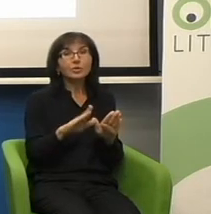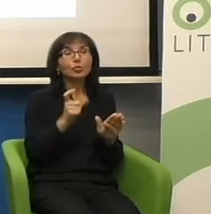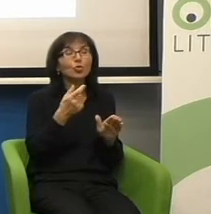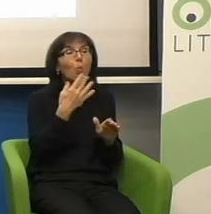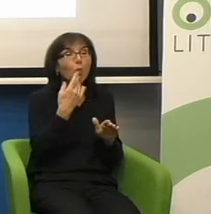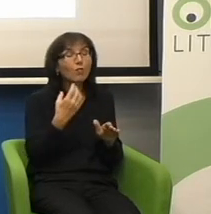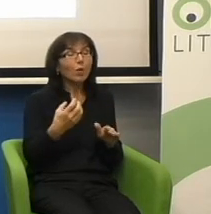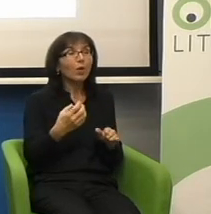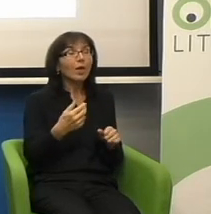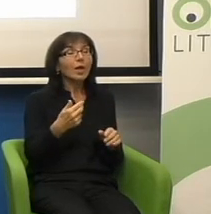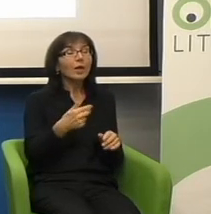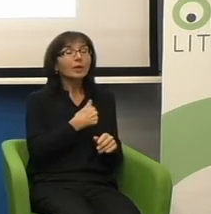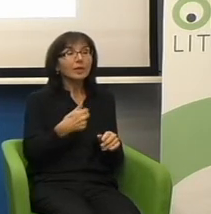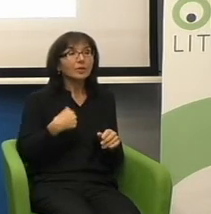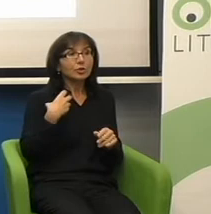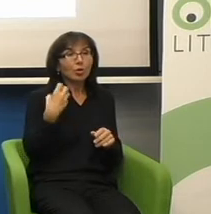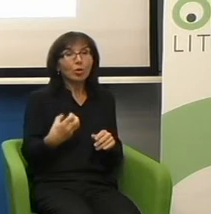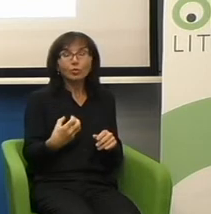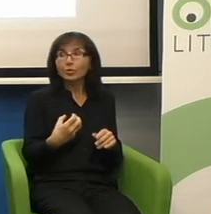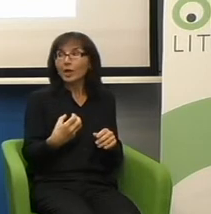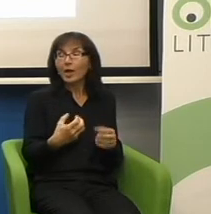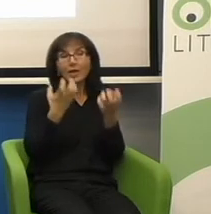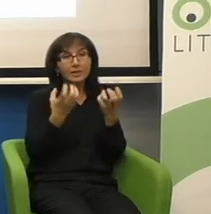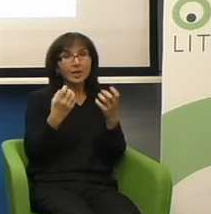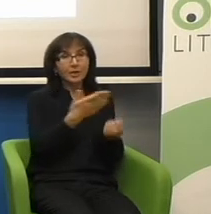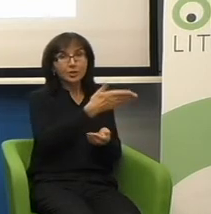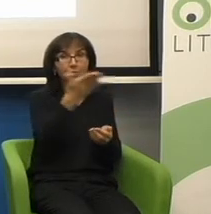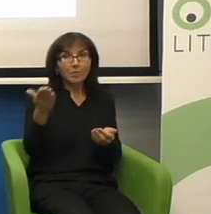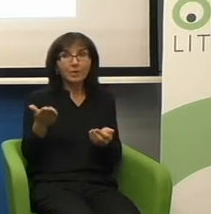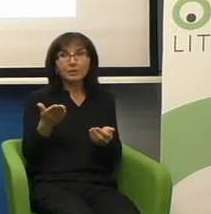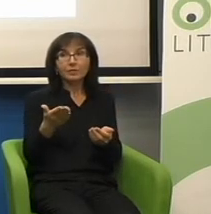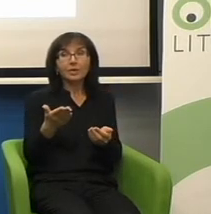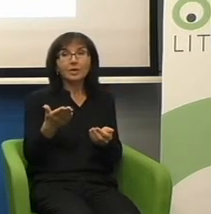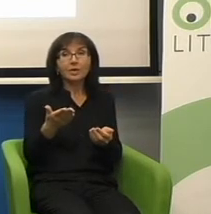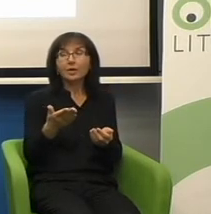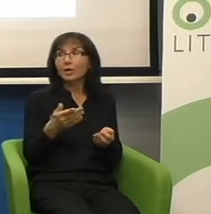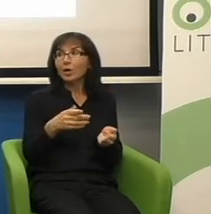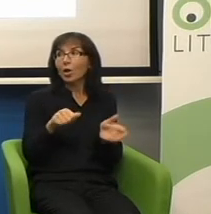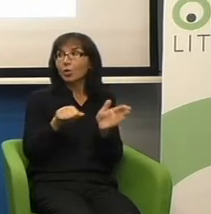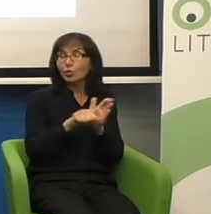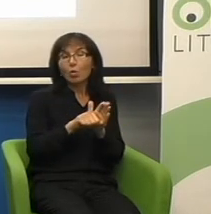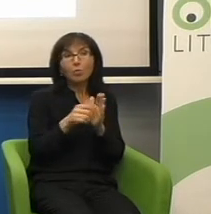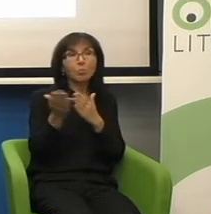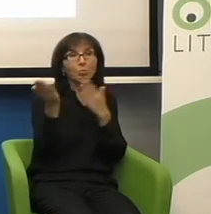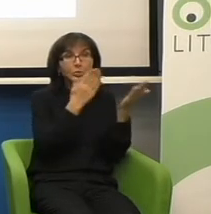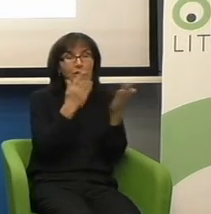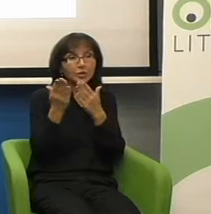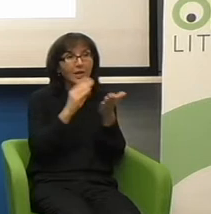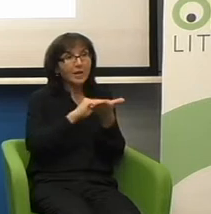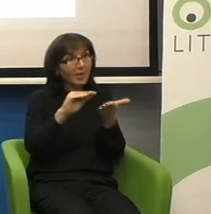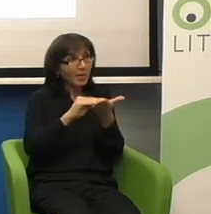i potwierdzić to, co mówią, a przy okazji zachęcić Państwa do zmierzenia się z tą biografią w momencie, kiedy ona się